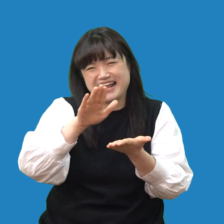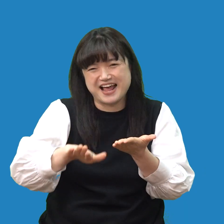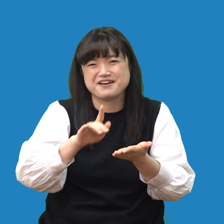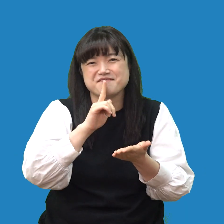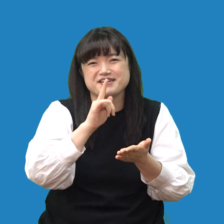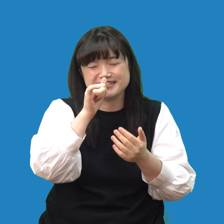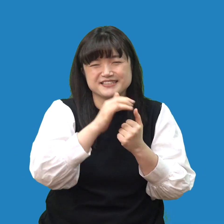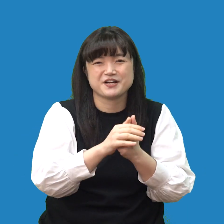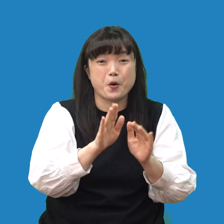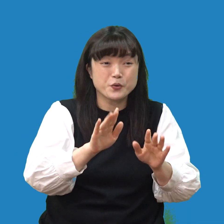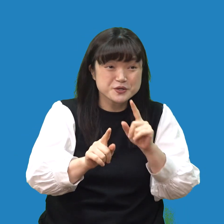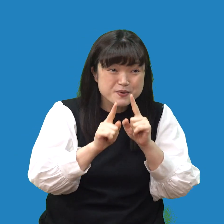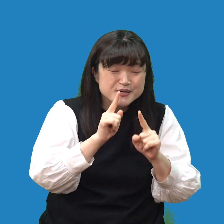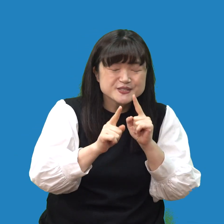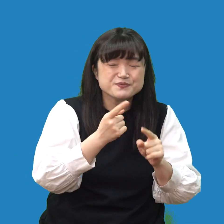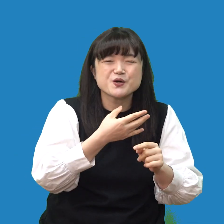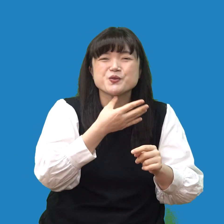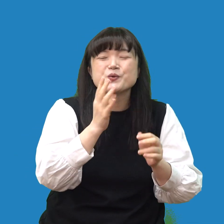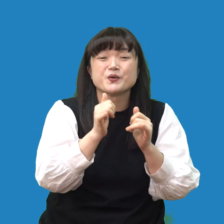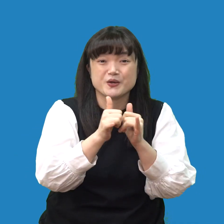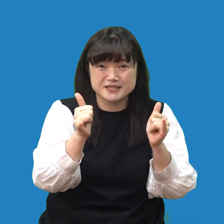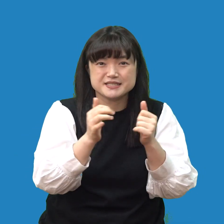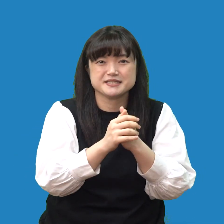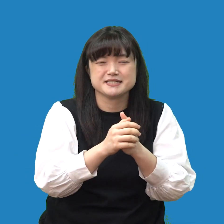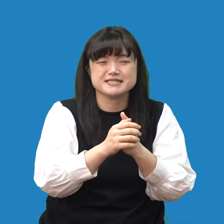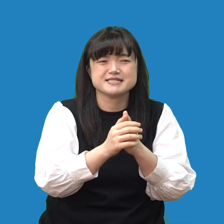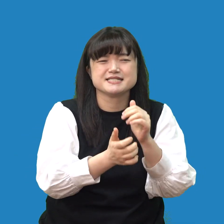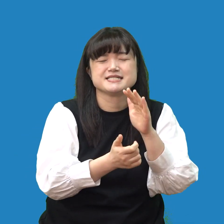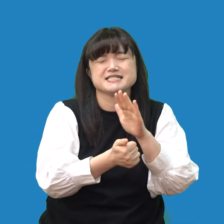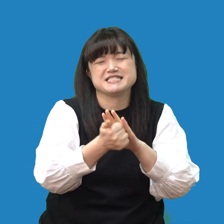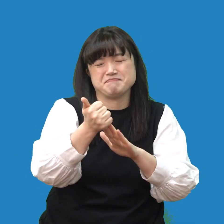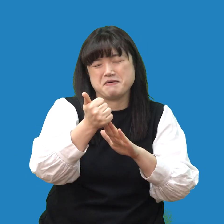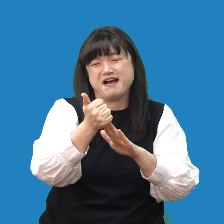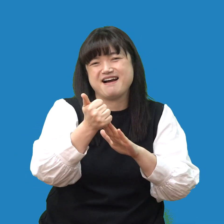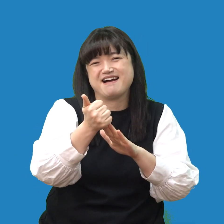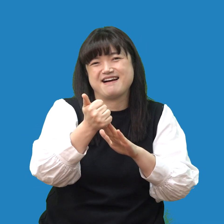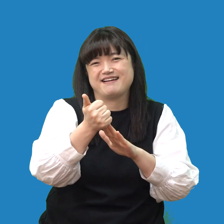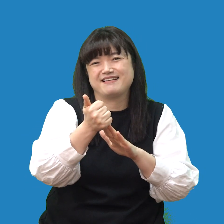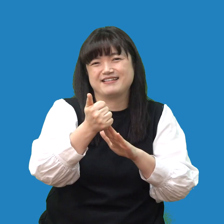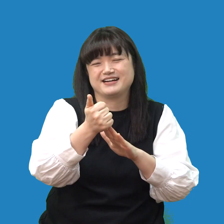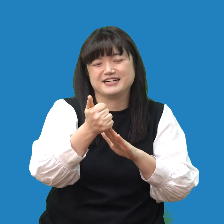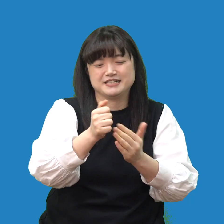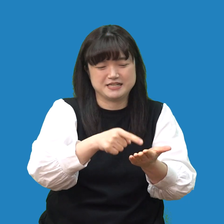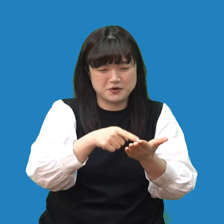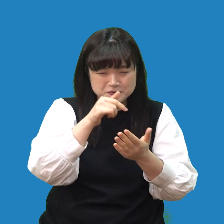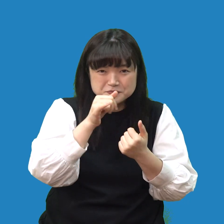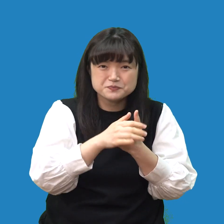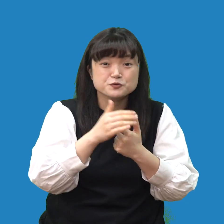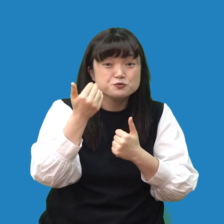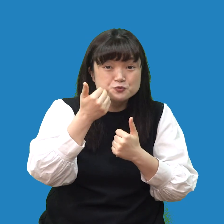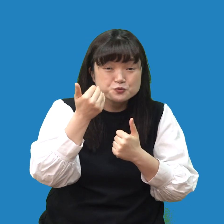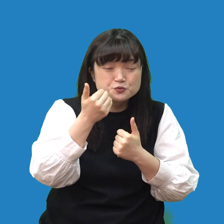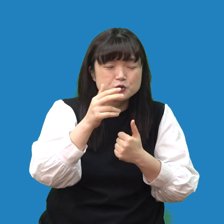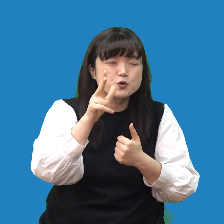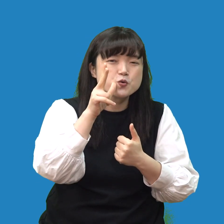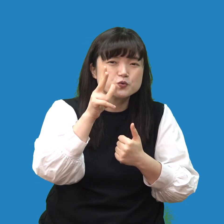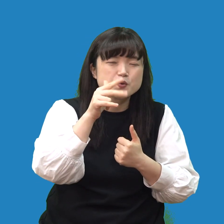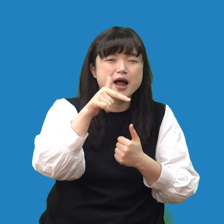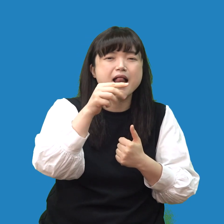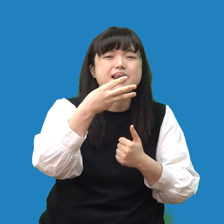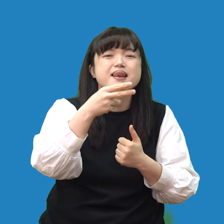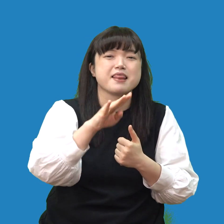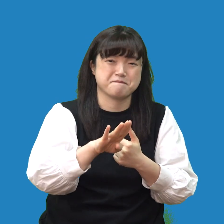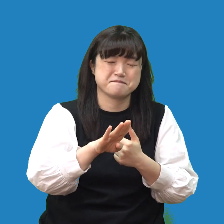오늘 말씀에도 이 노년 세대가 이 희망이었던 이야기가 나옵니다. 바로 이 여호수아